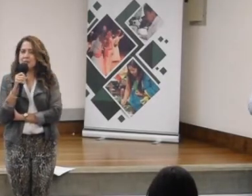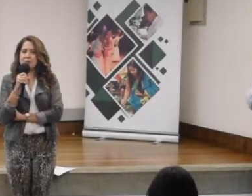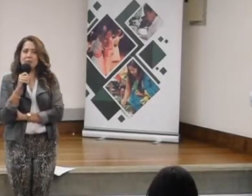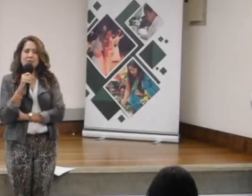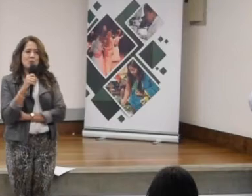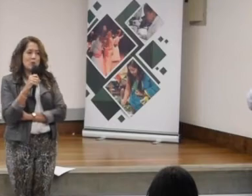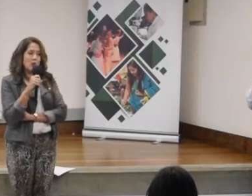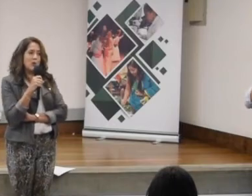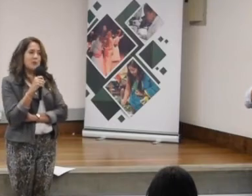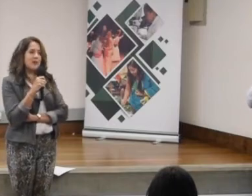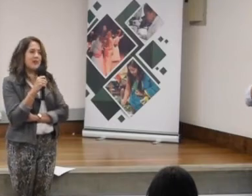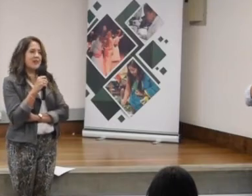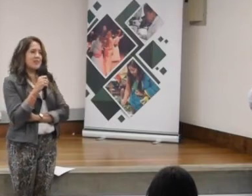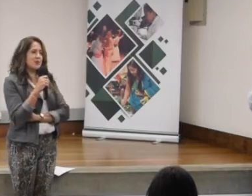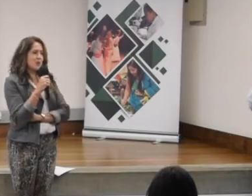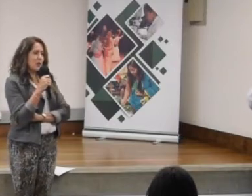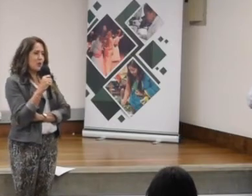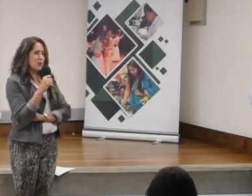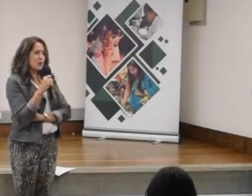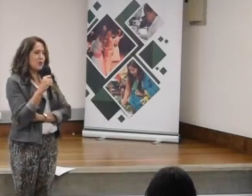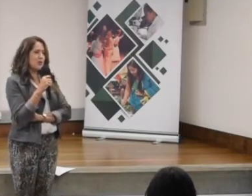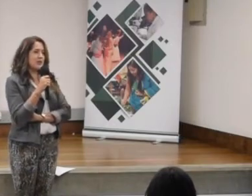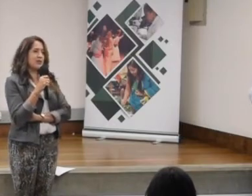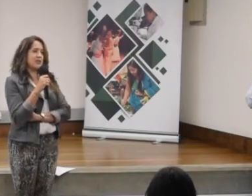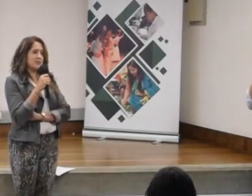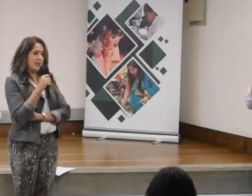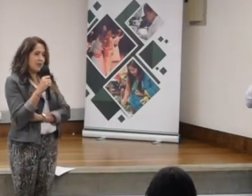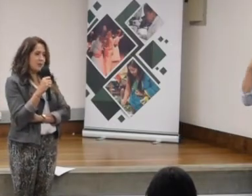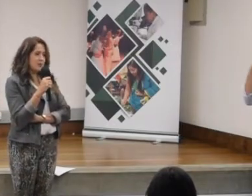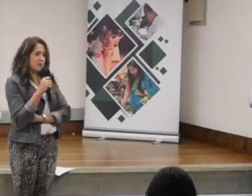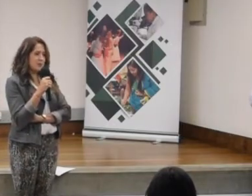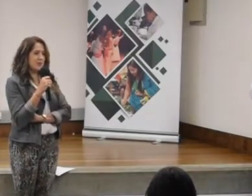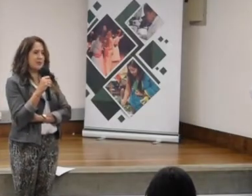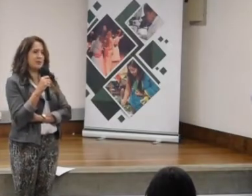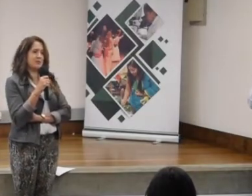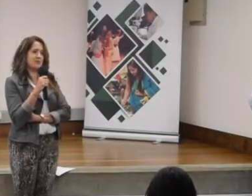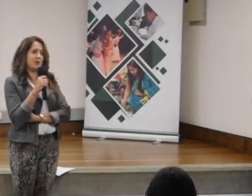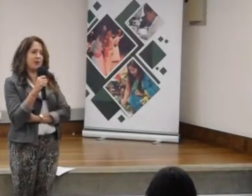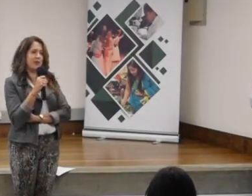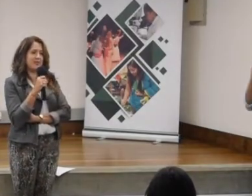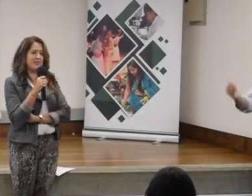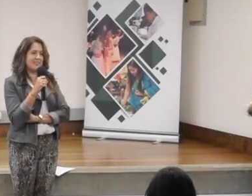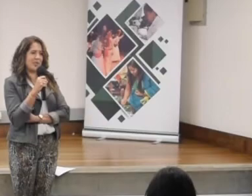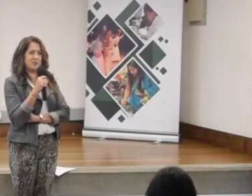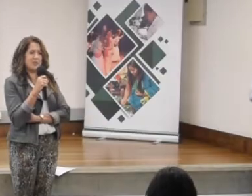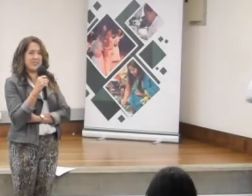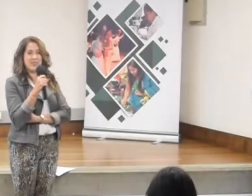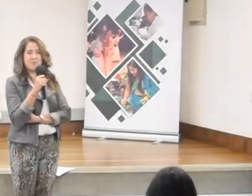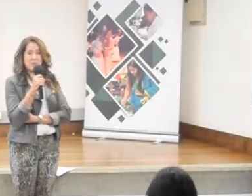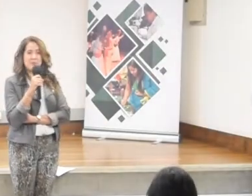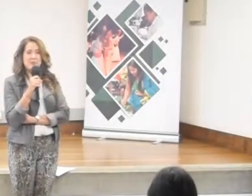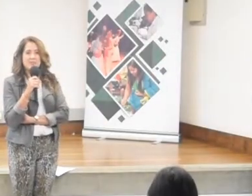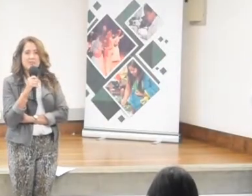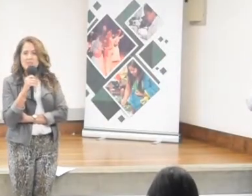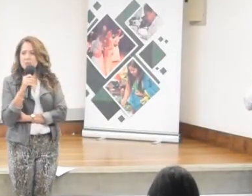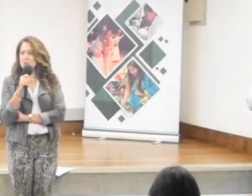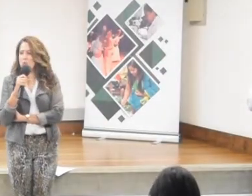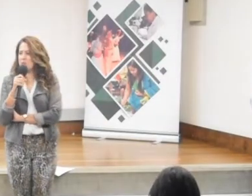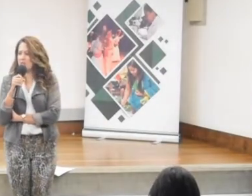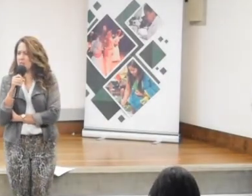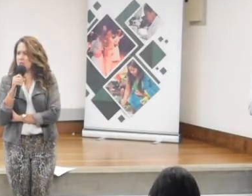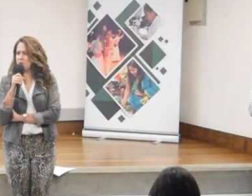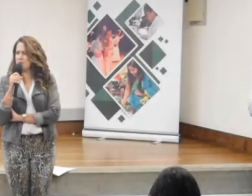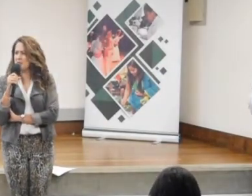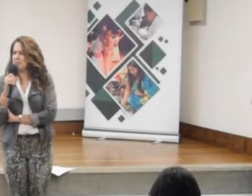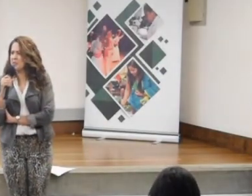Marta me invitó a darles un saludo de feliz año. Todavía estamos a tiempo, estamos